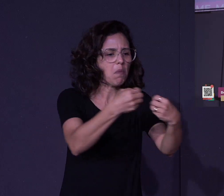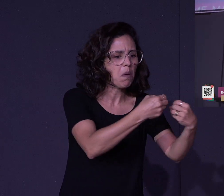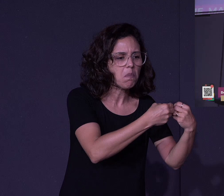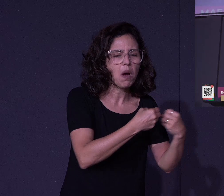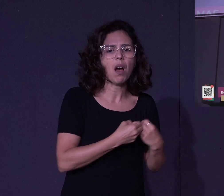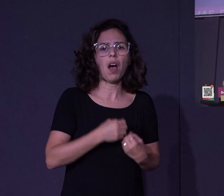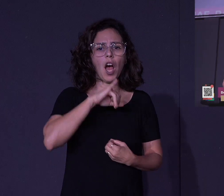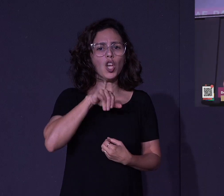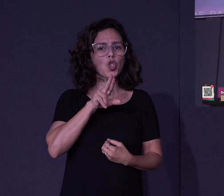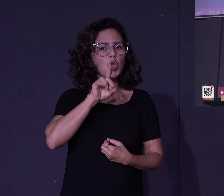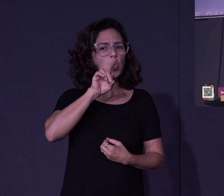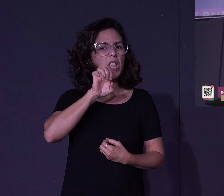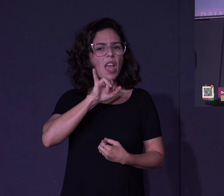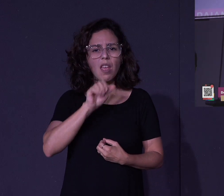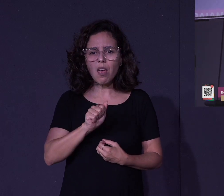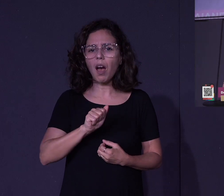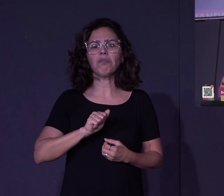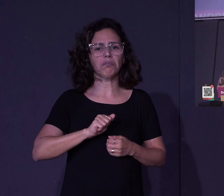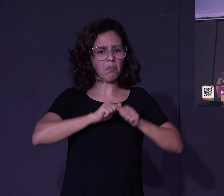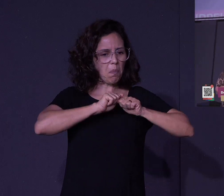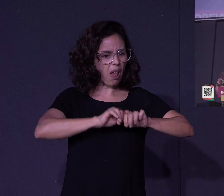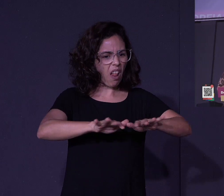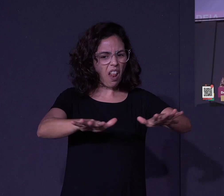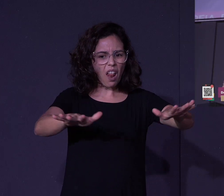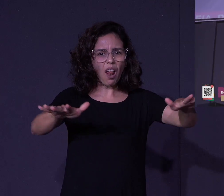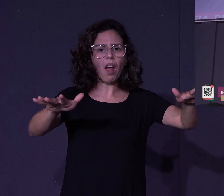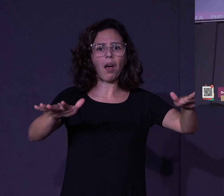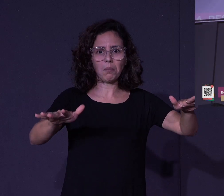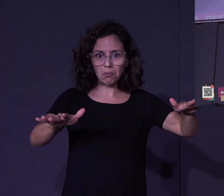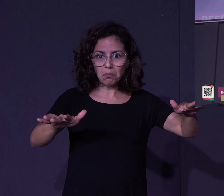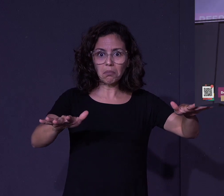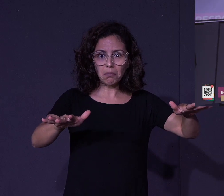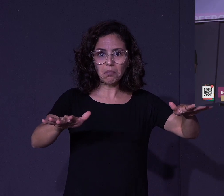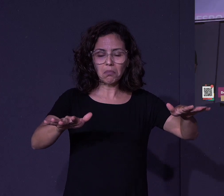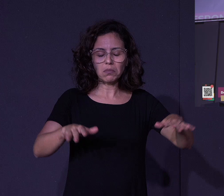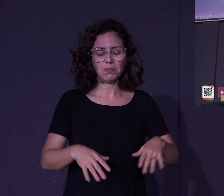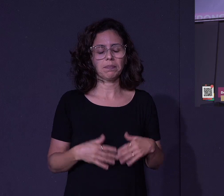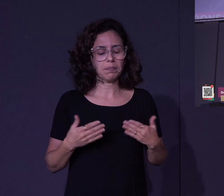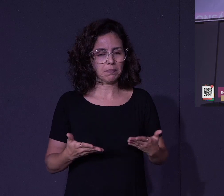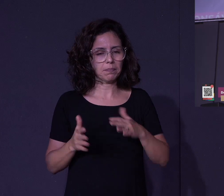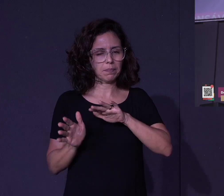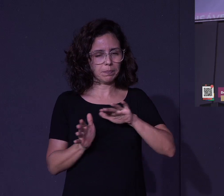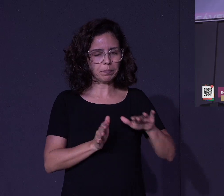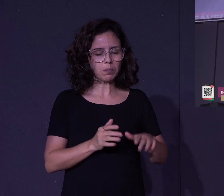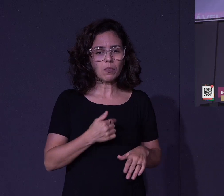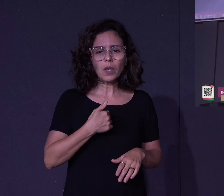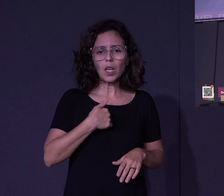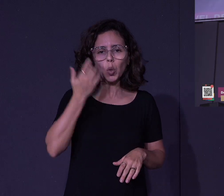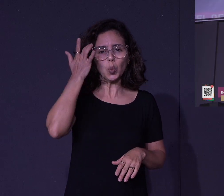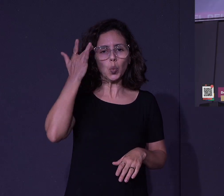coração. Eu não conheço a tua luta, você sabe como chegou aqui. Mas eu quero que